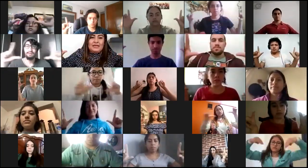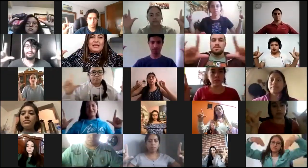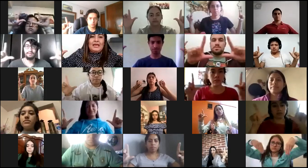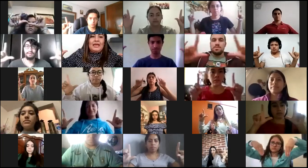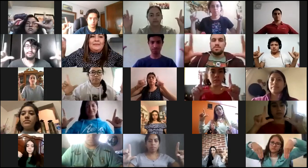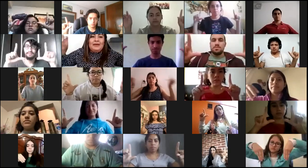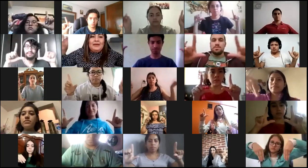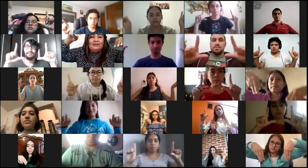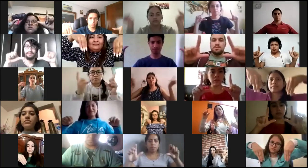M.